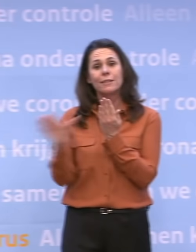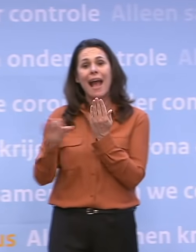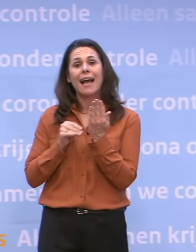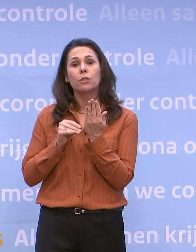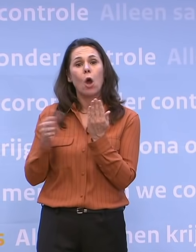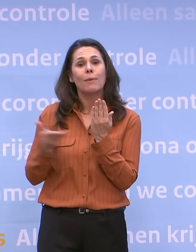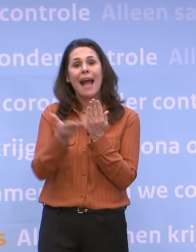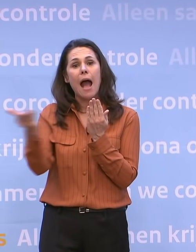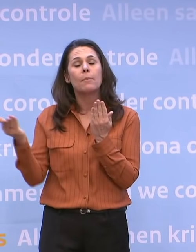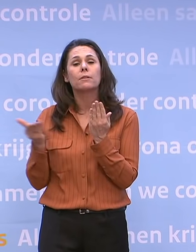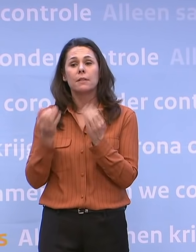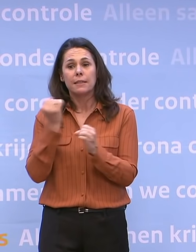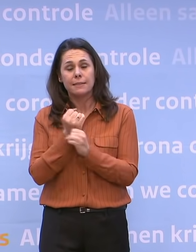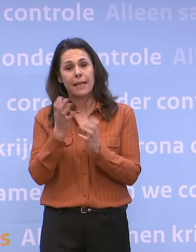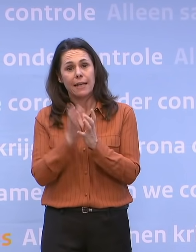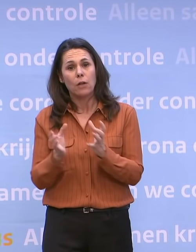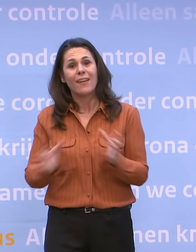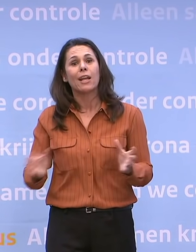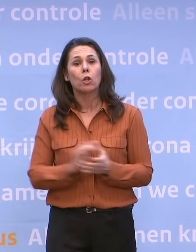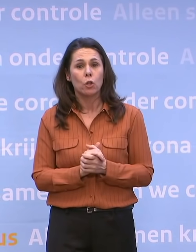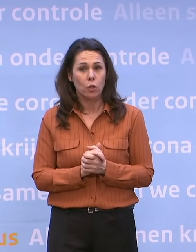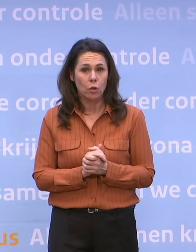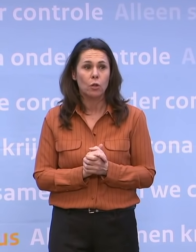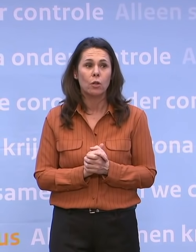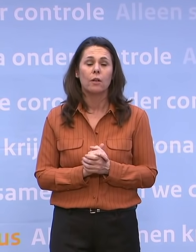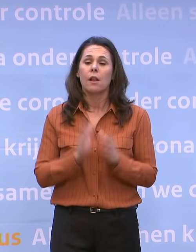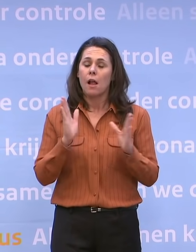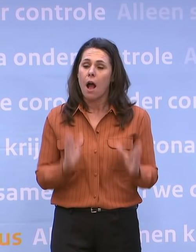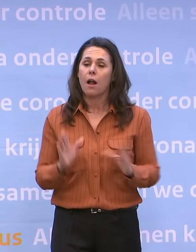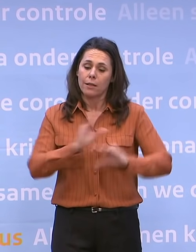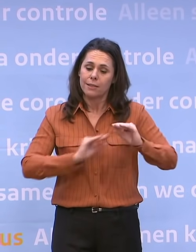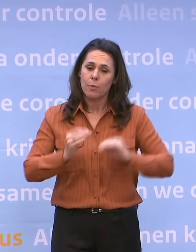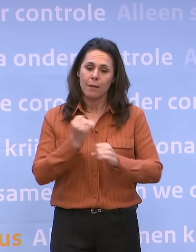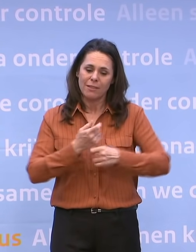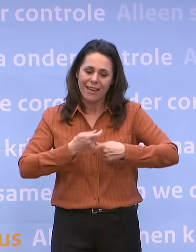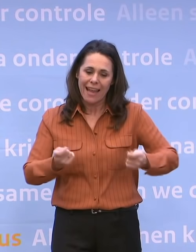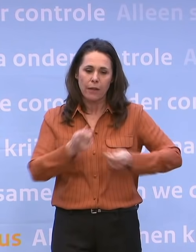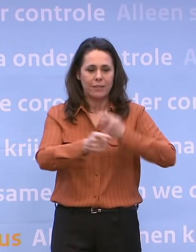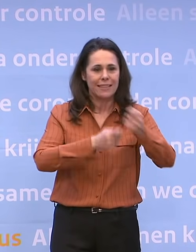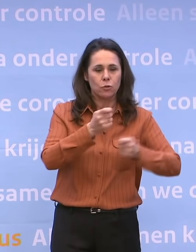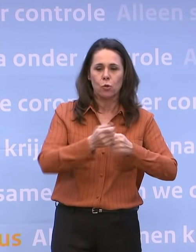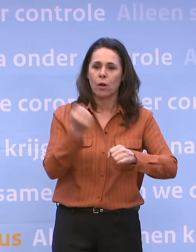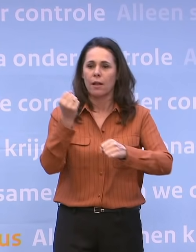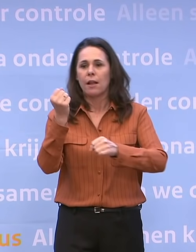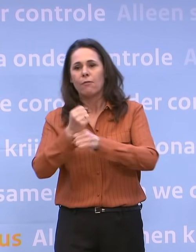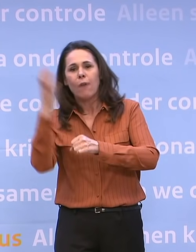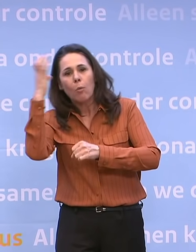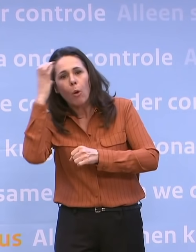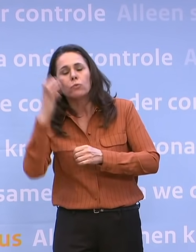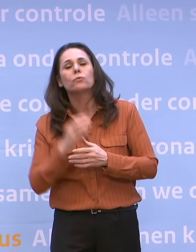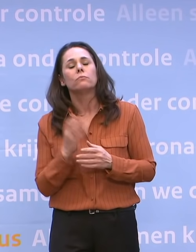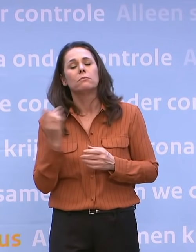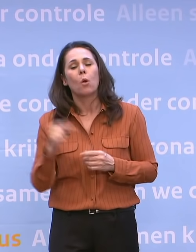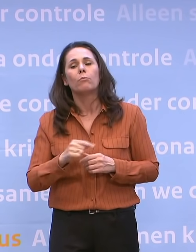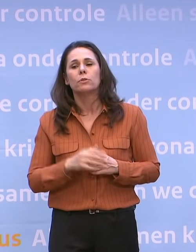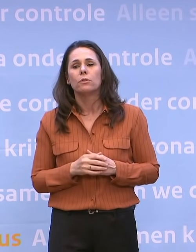Kamer, inderdaad. En daar gaan we zeker uitwerken. Ja. Daar zijn we ook al over in gesprek met de werkgevers in de zorg, met de vakbonden natuurlijk. Dus die gaat er zeker